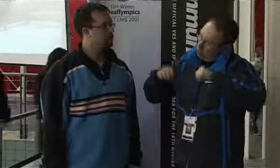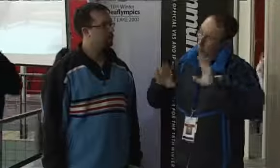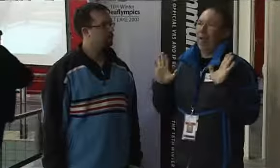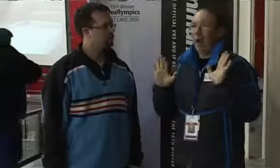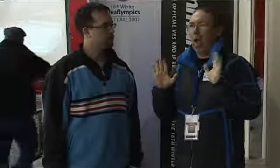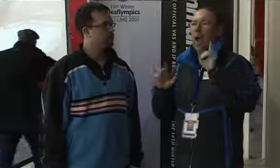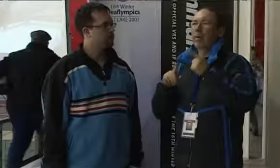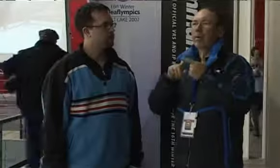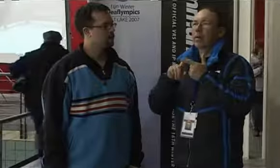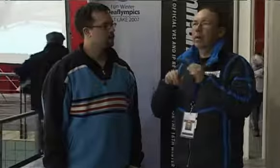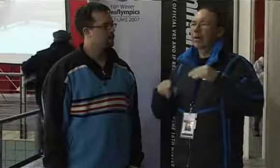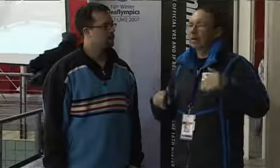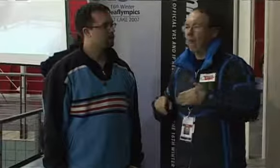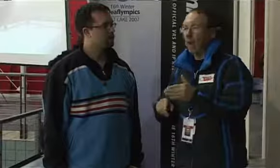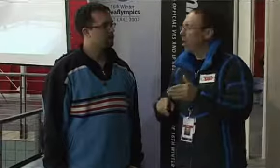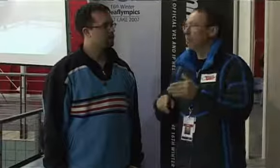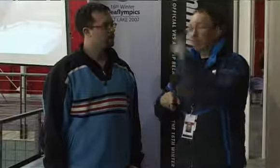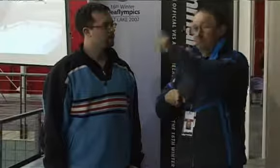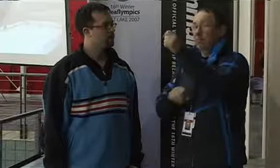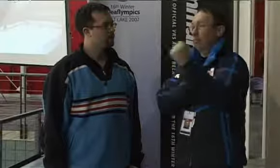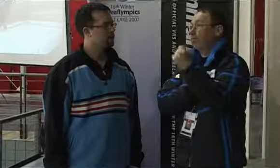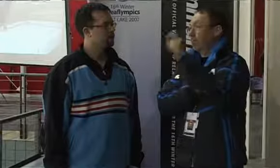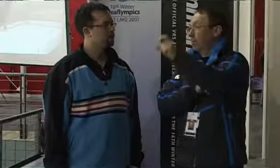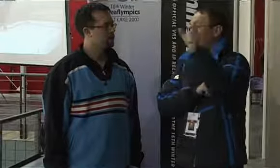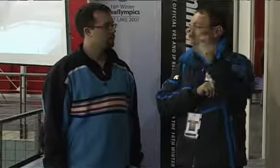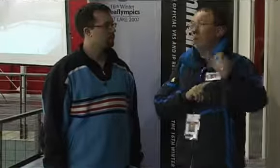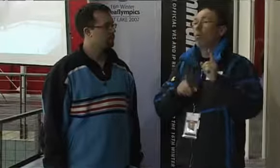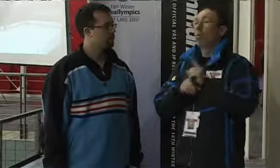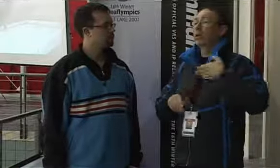Ich denke, Super-G ist sicher auch noch was möglich. Riesensalon weiß ich nicht.